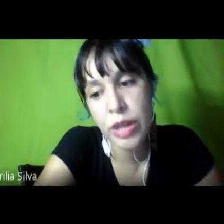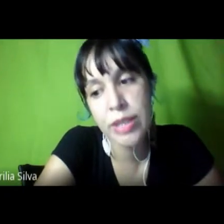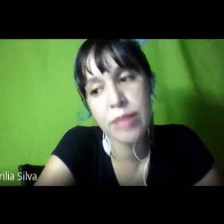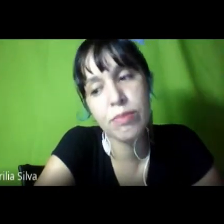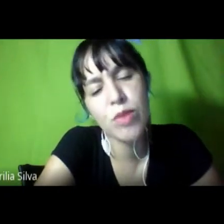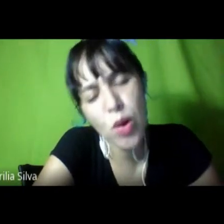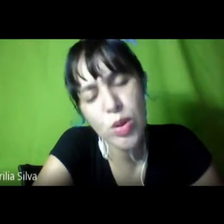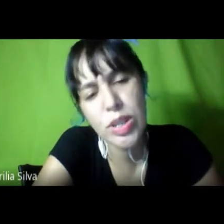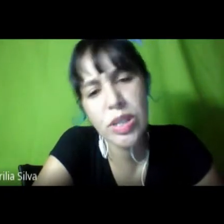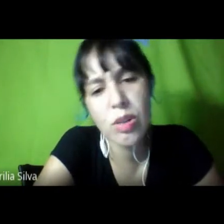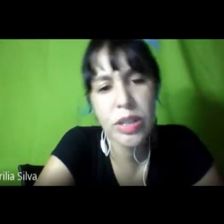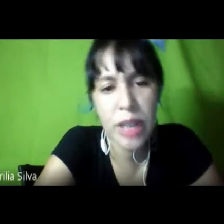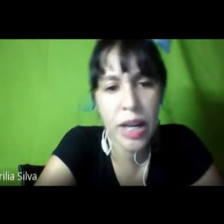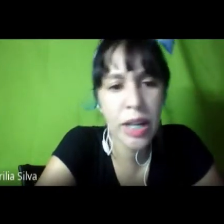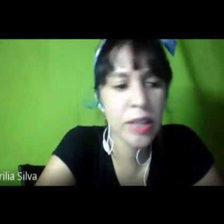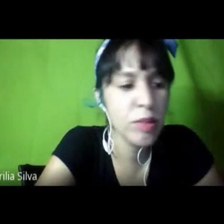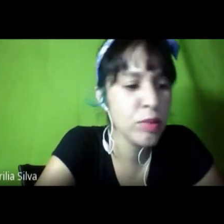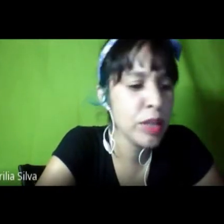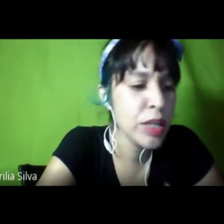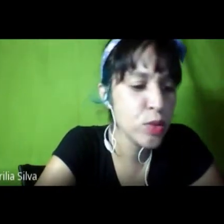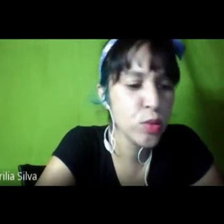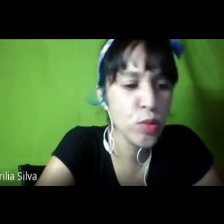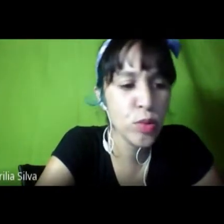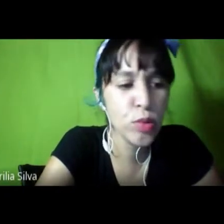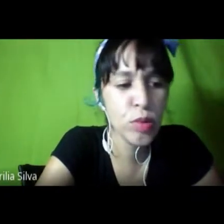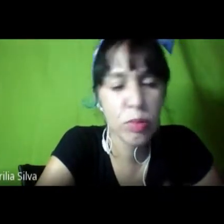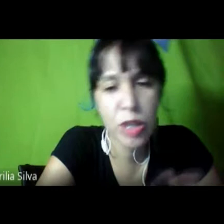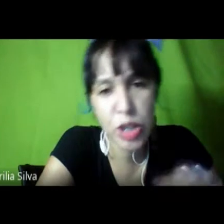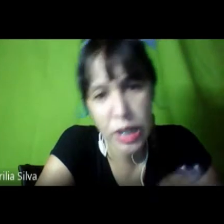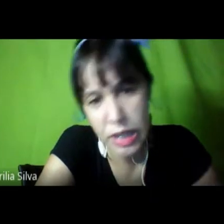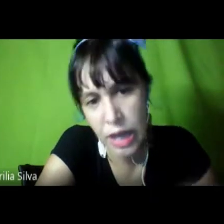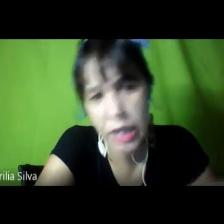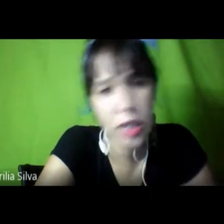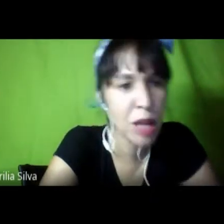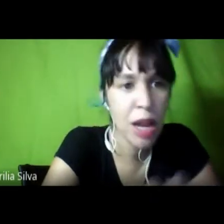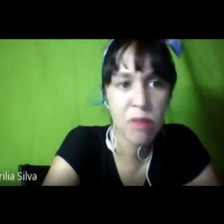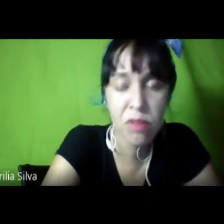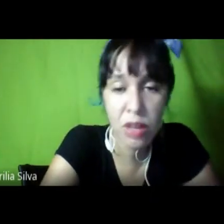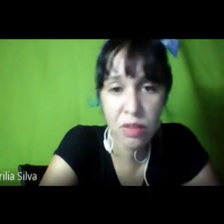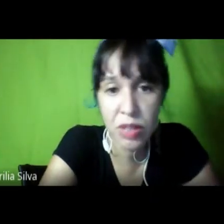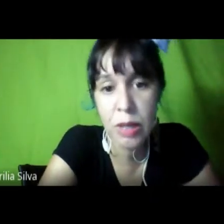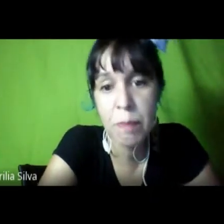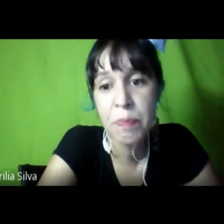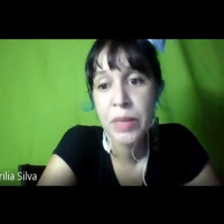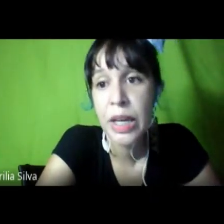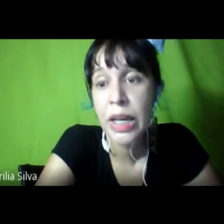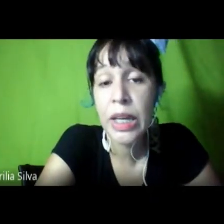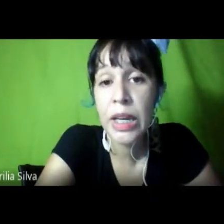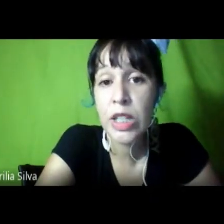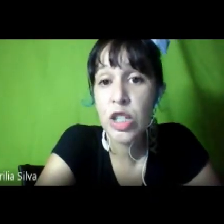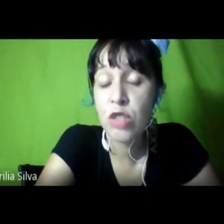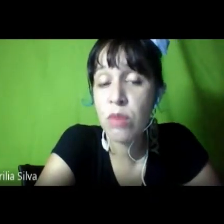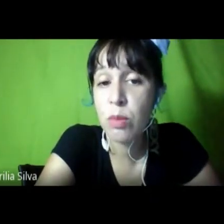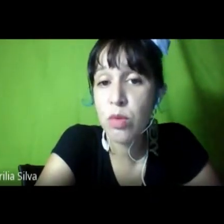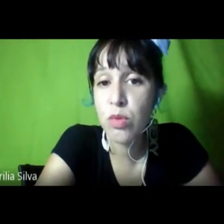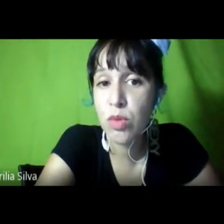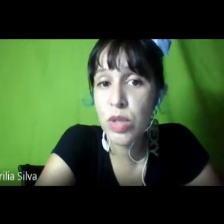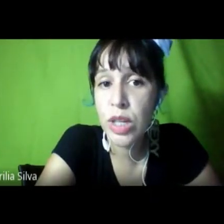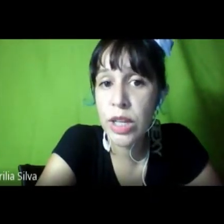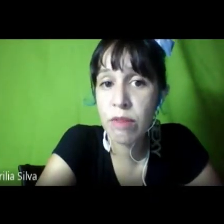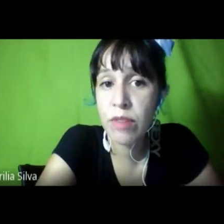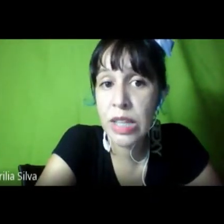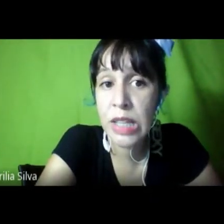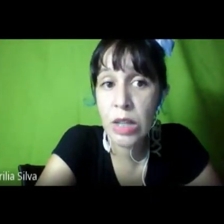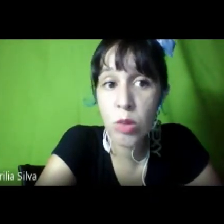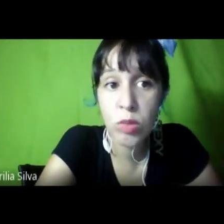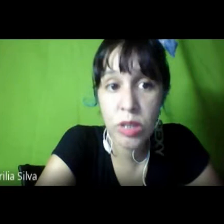surdo, né, assim, nossa, coitado, ele é surdo, não vamos deixar ele sair, trabalhar, viver a vida. E a gente vê muitos surdos aí